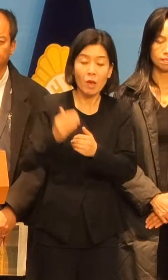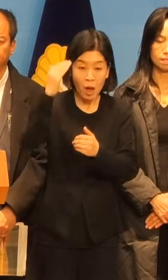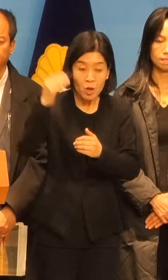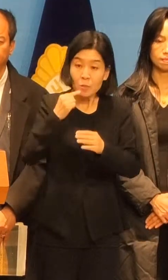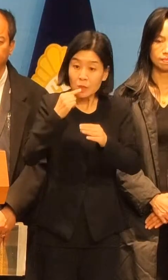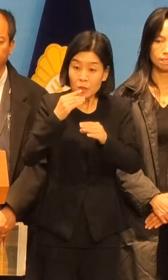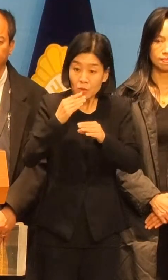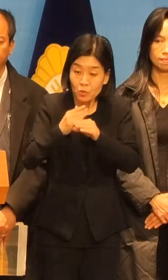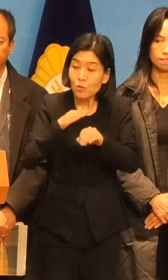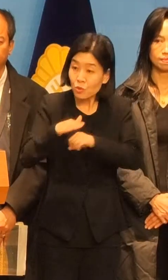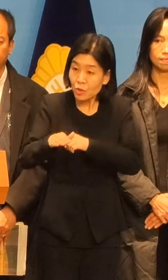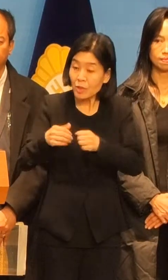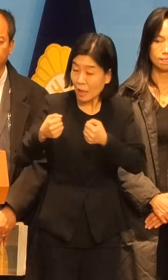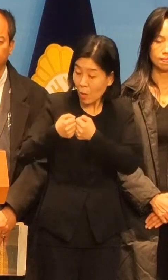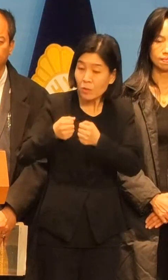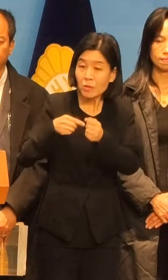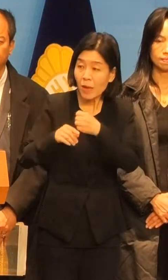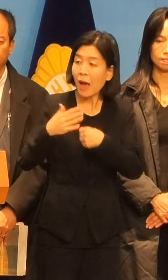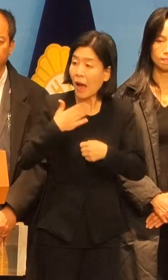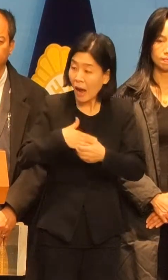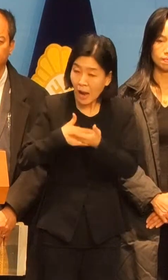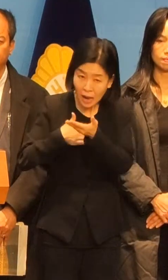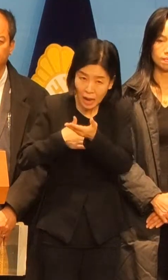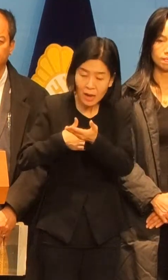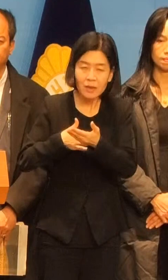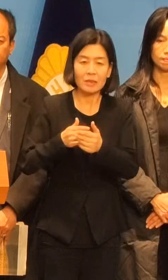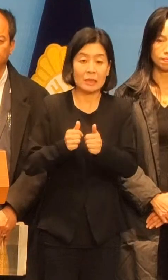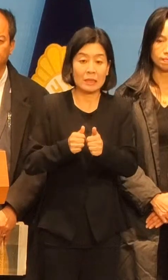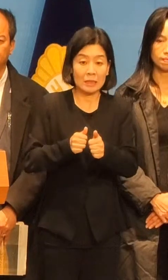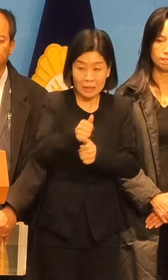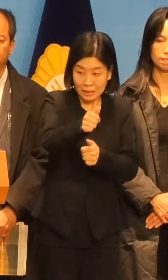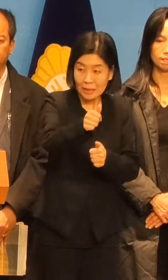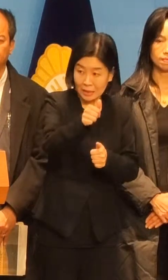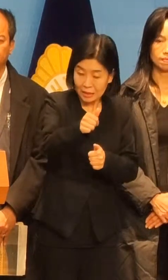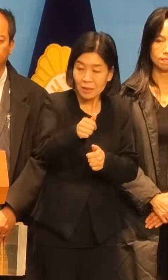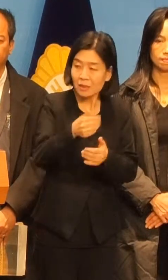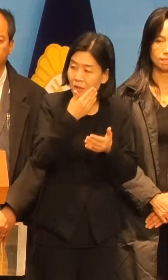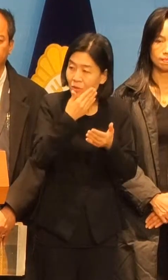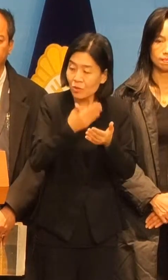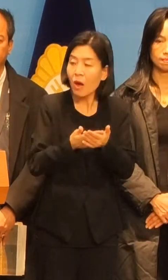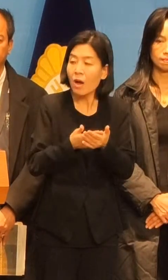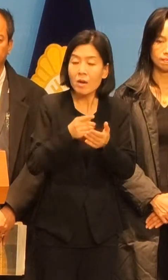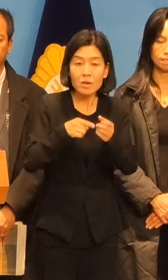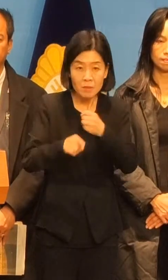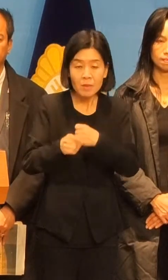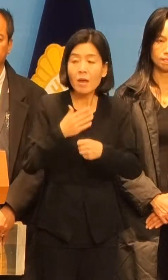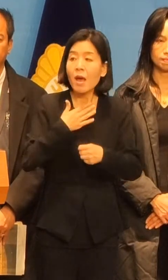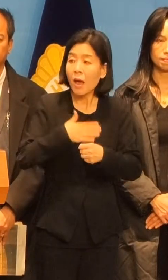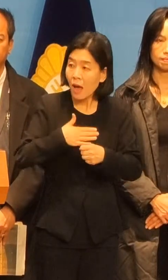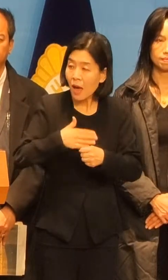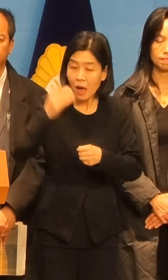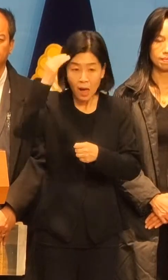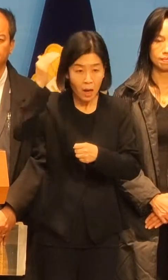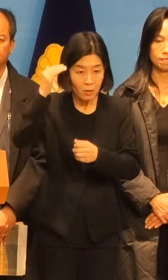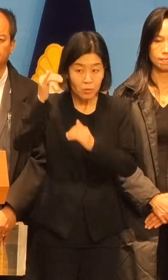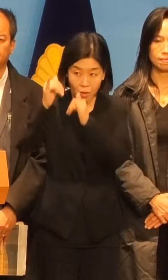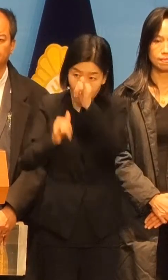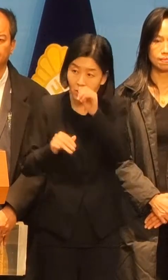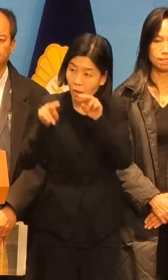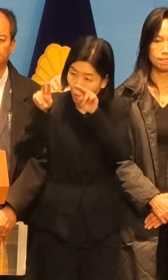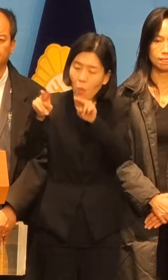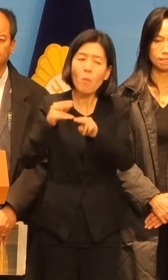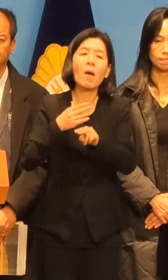무엇을 의미하는지, 그리고 그 싸움에서 승리하는 것이 무엇을 의미하는지 역사를 통해 우리는 잘